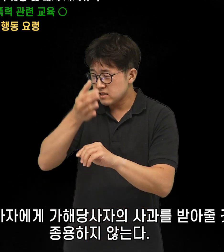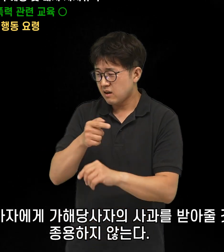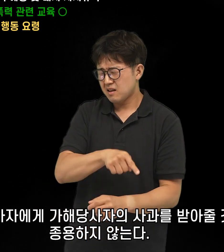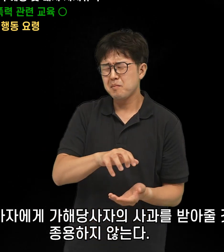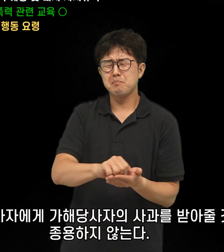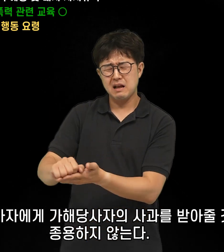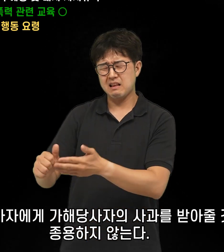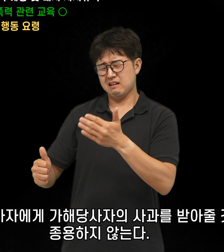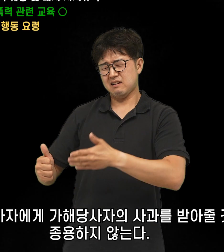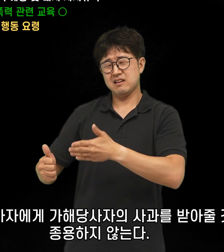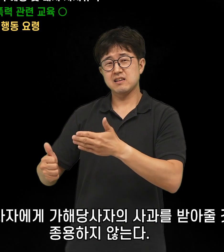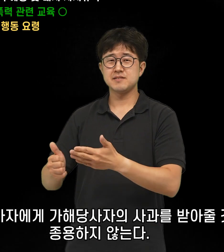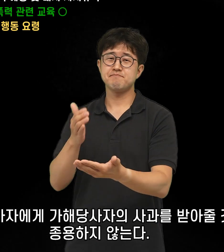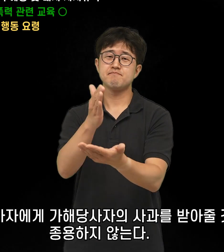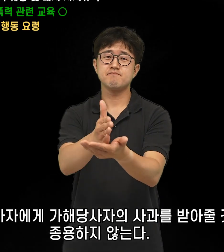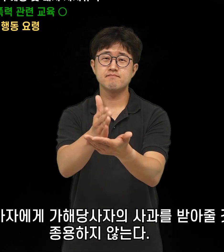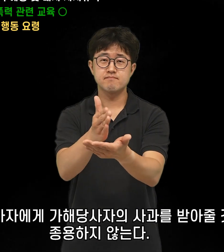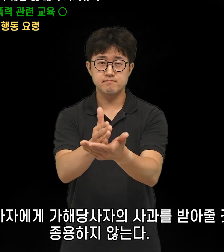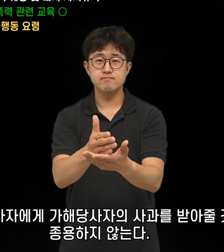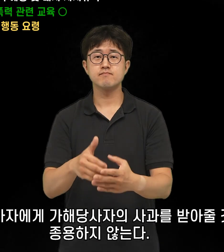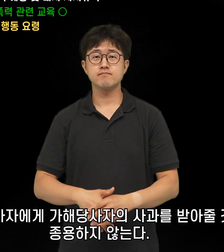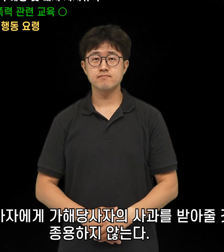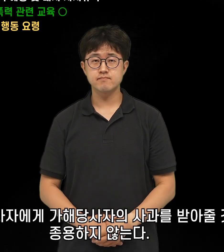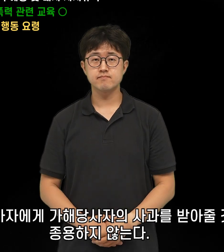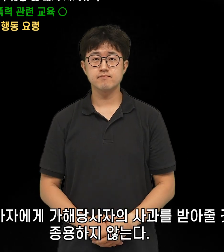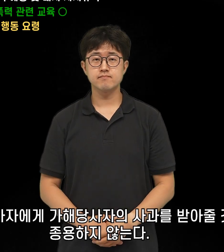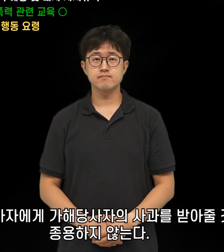사과를 받아줄 것을 종용하지 않는다.